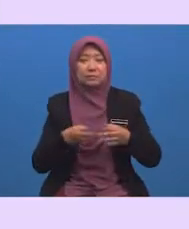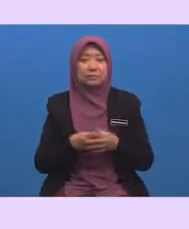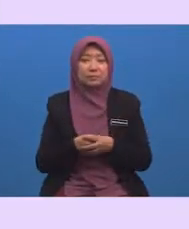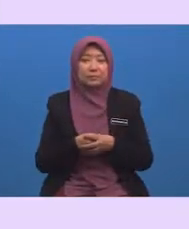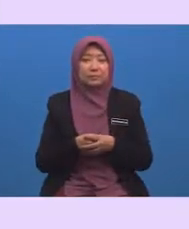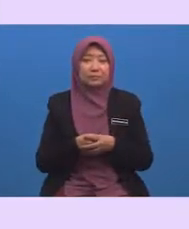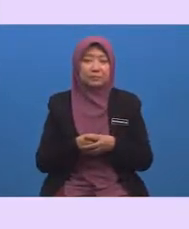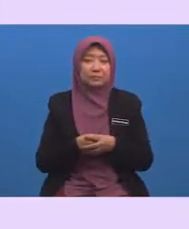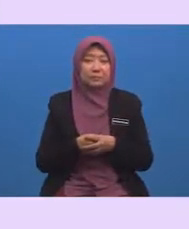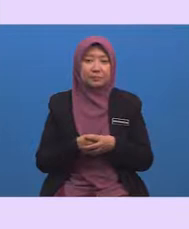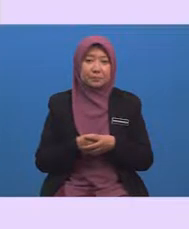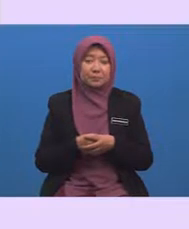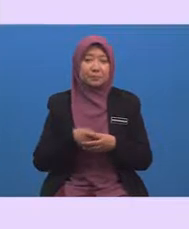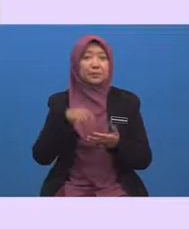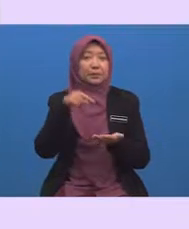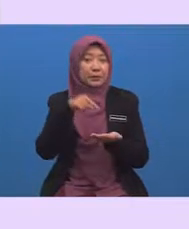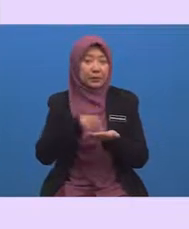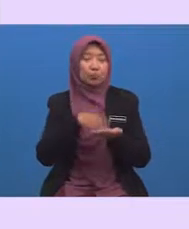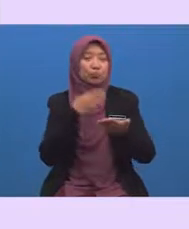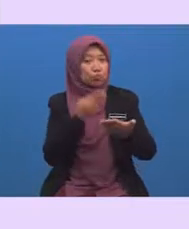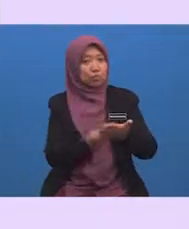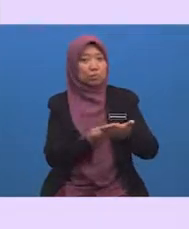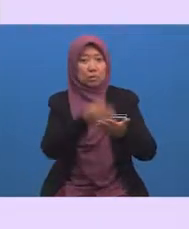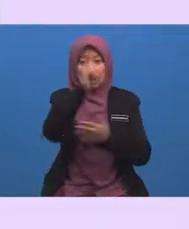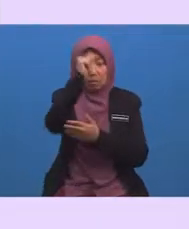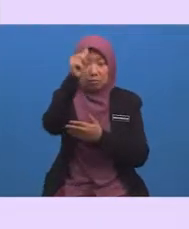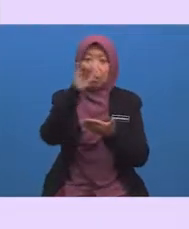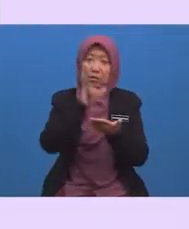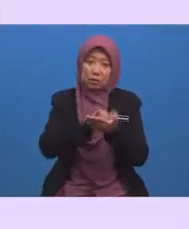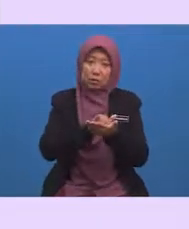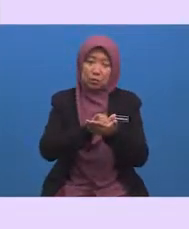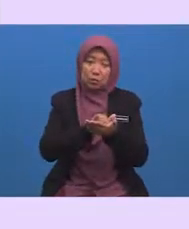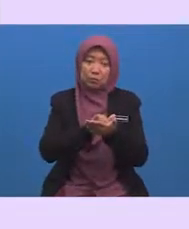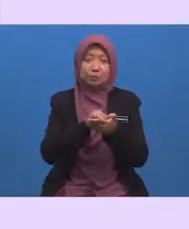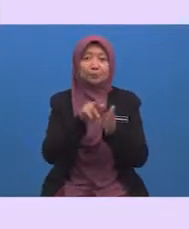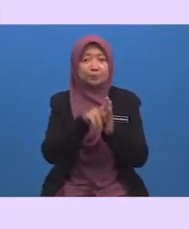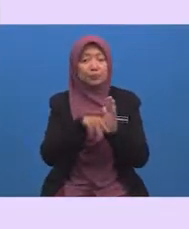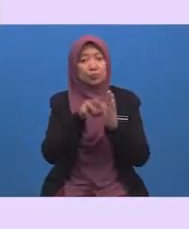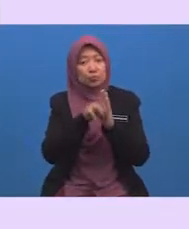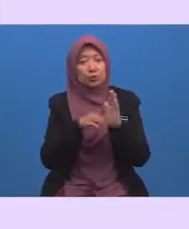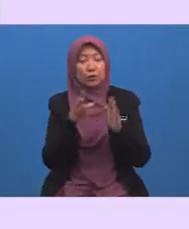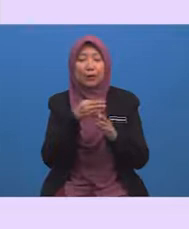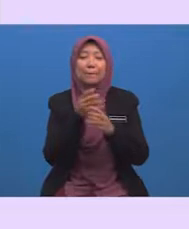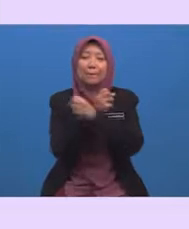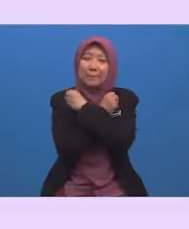Ha, ini membuktikan Allah itu pemurah dan penyayang.